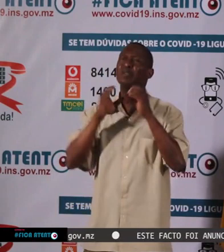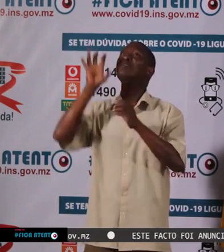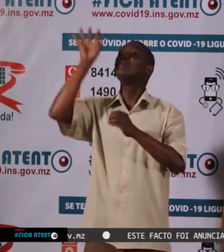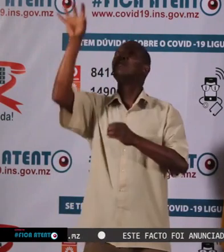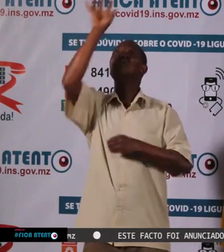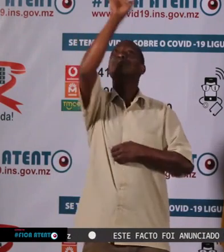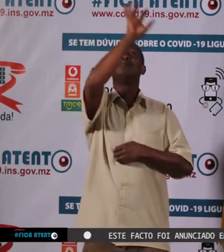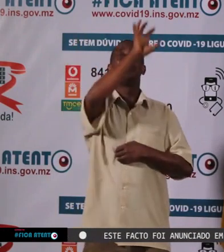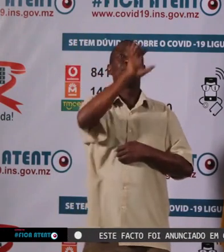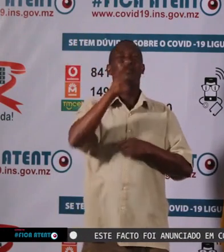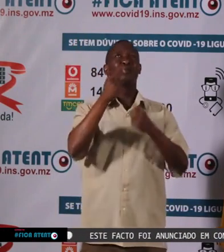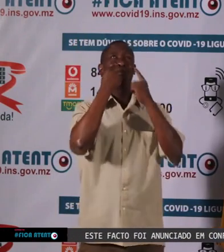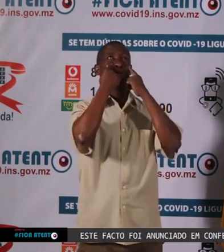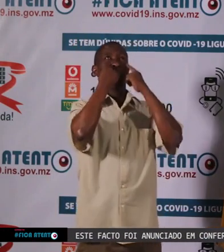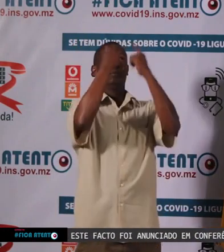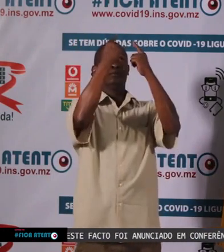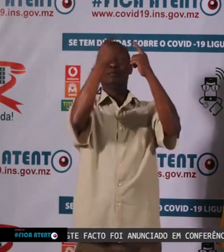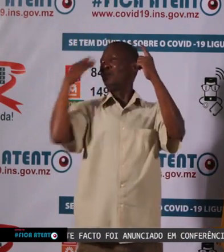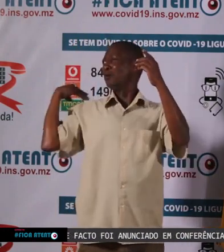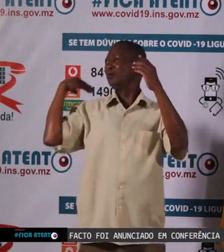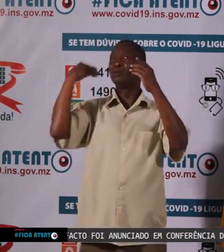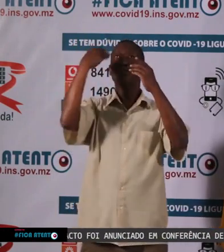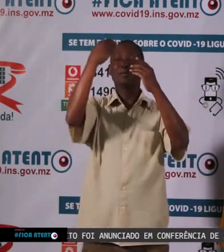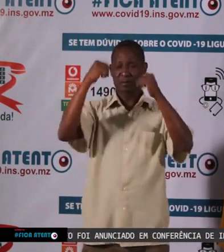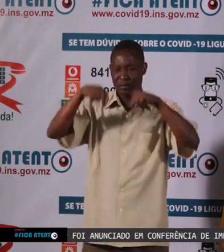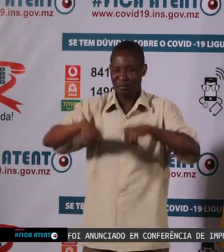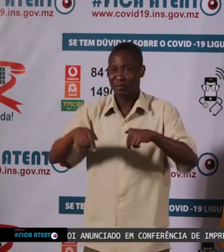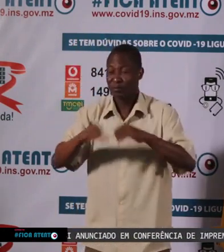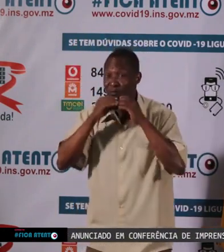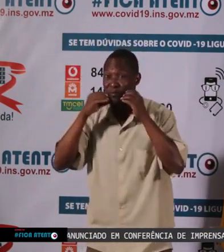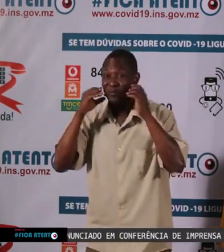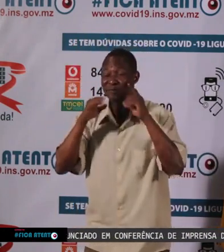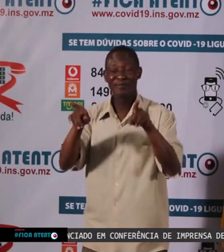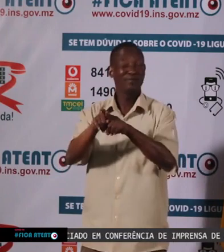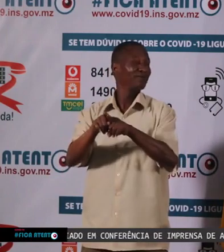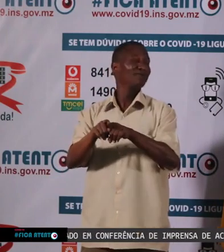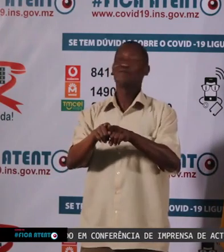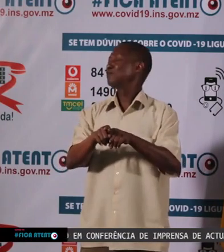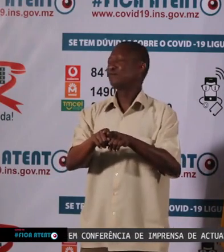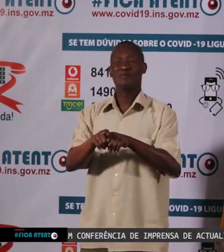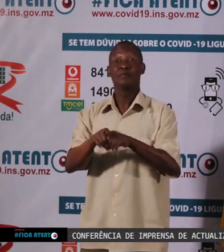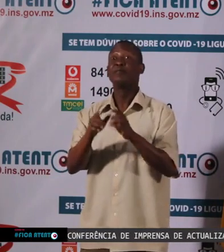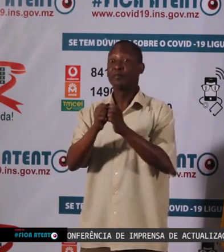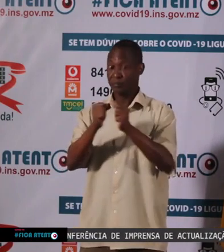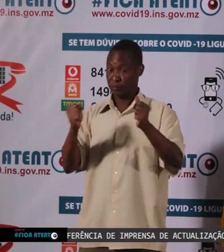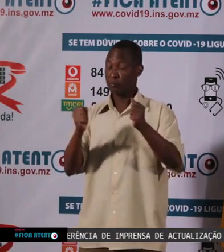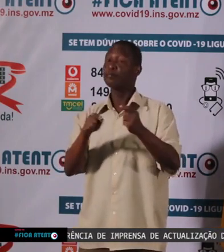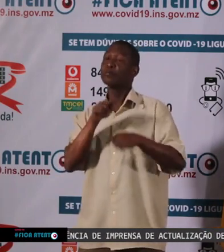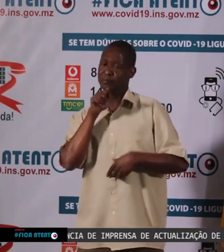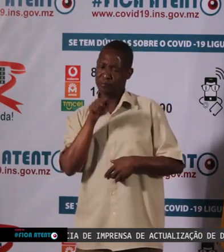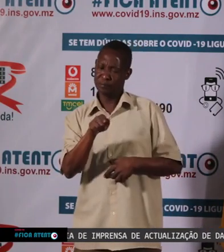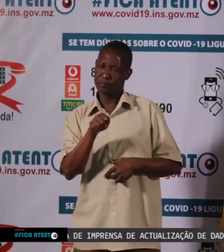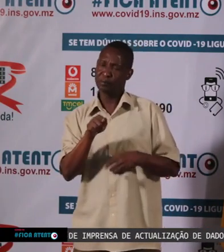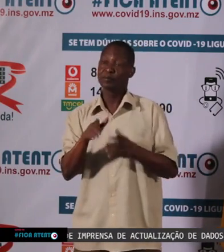que não se registre no nosso país. Por essa razão, e tendo em conta que